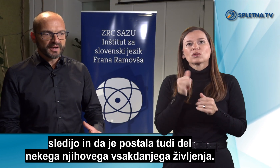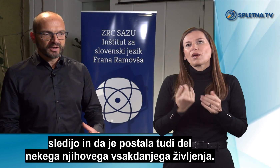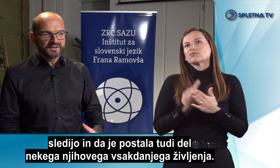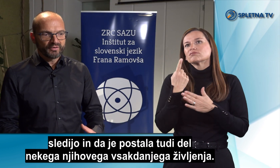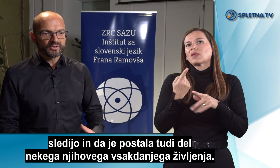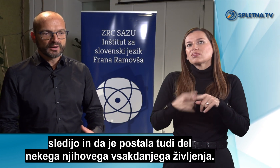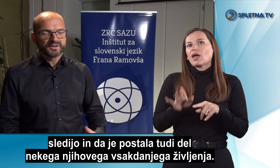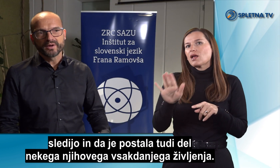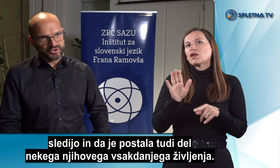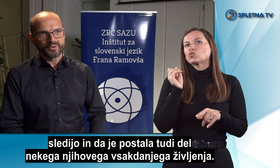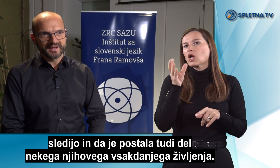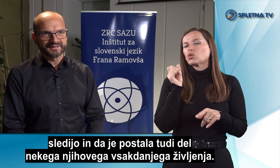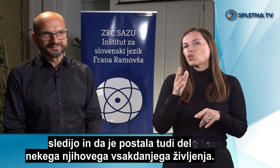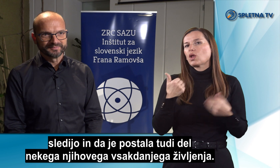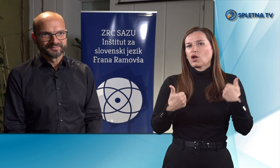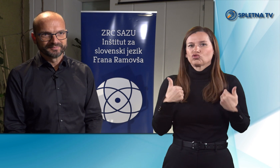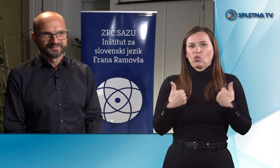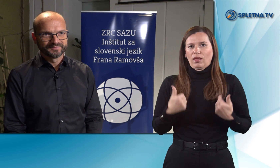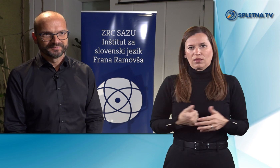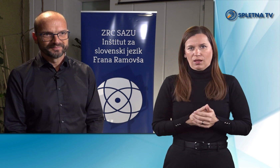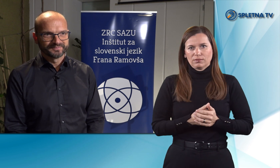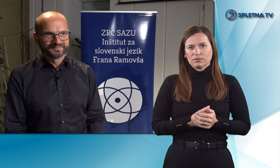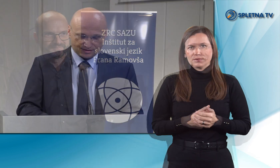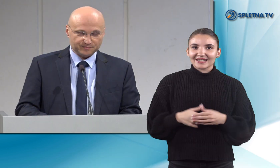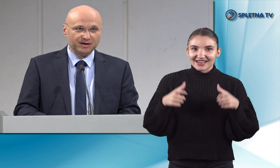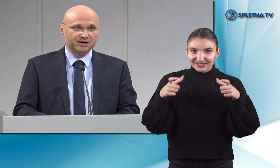del njihovega vsakodnevnega življenja.